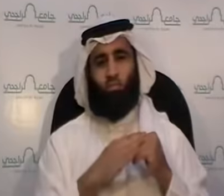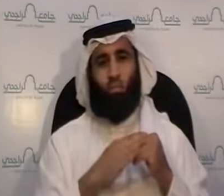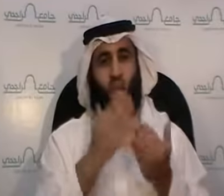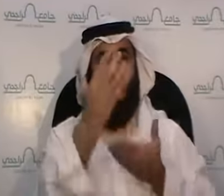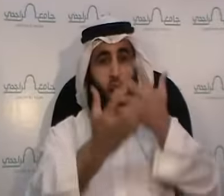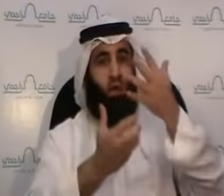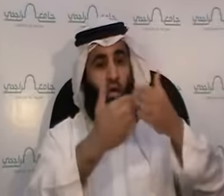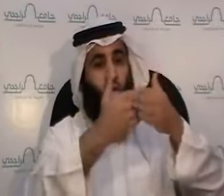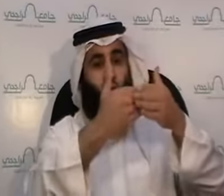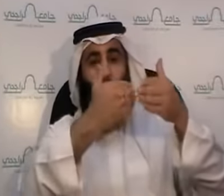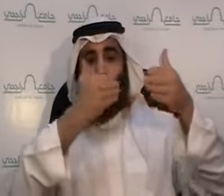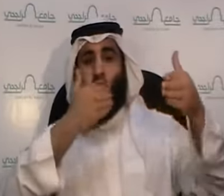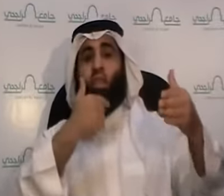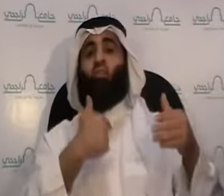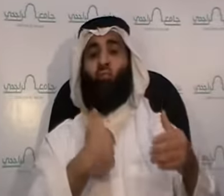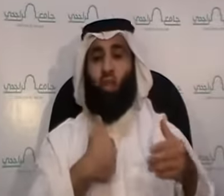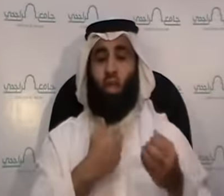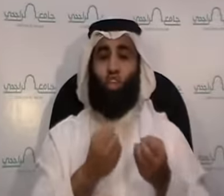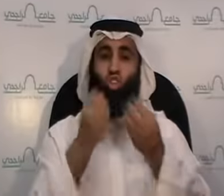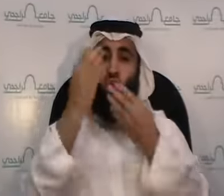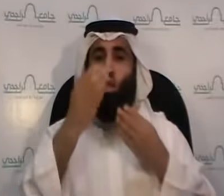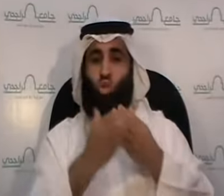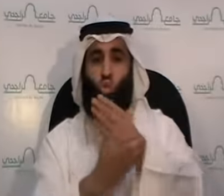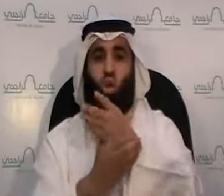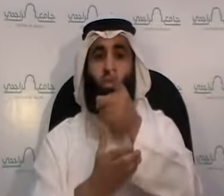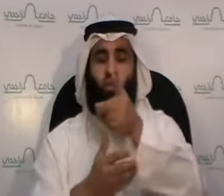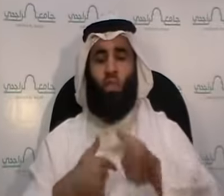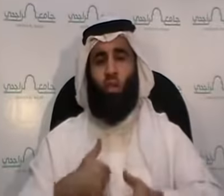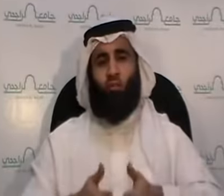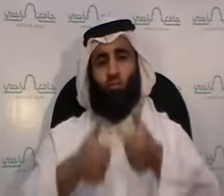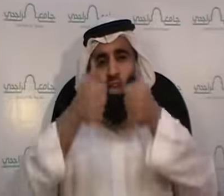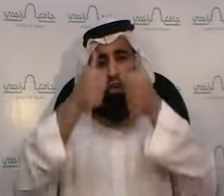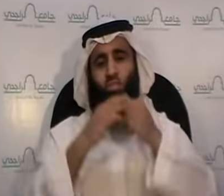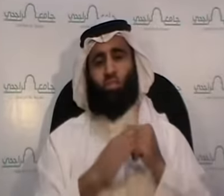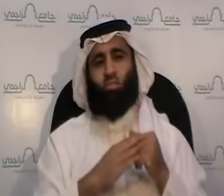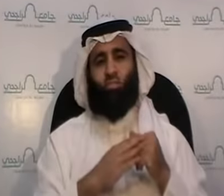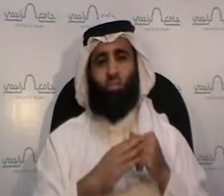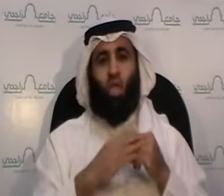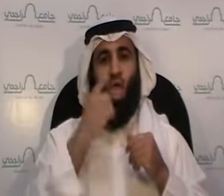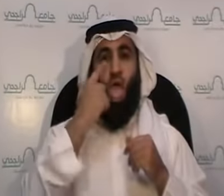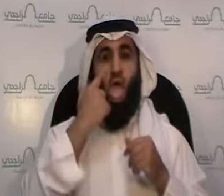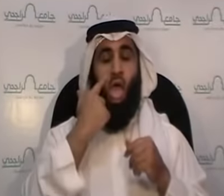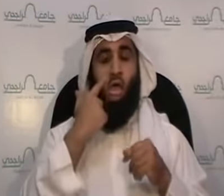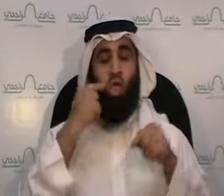النار وأدخل الجنة فقد فاز، وما الحياة الدنيا إلا